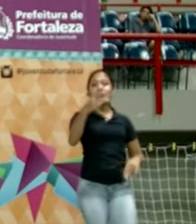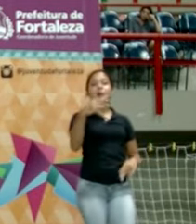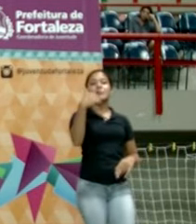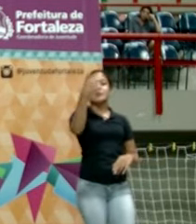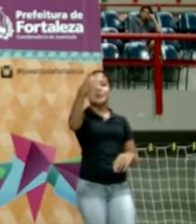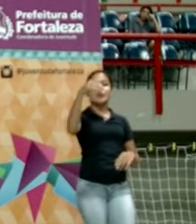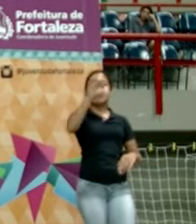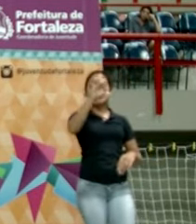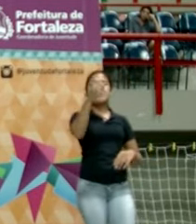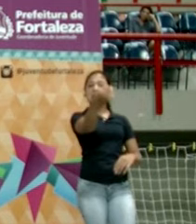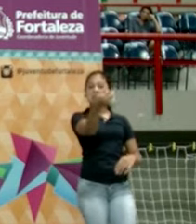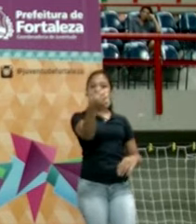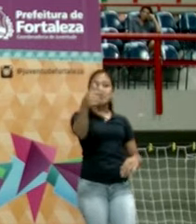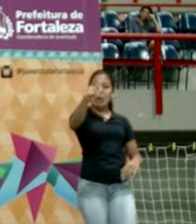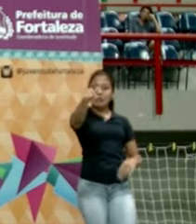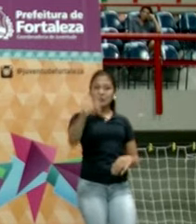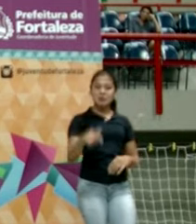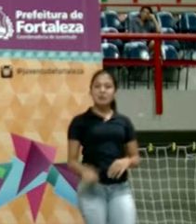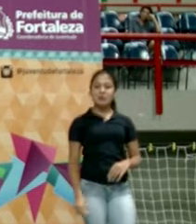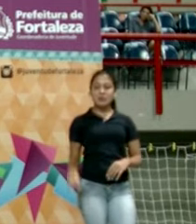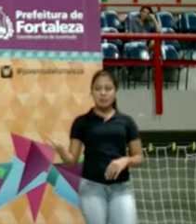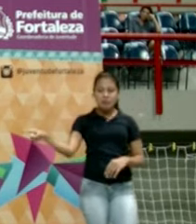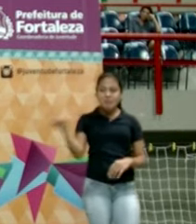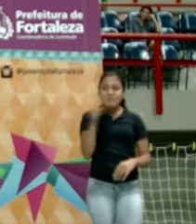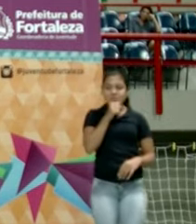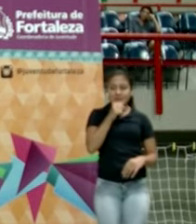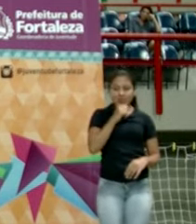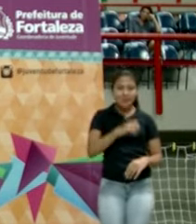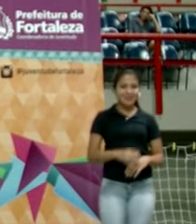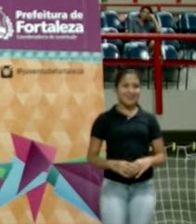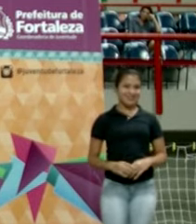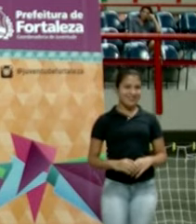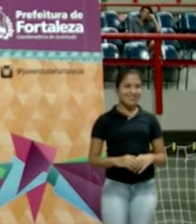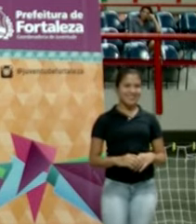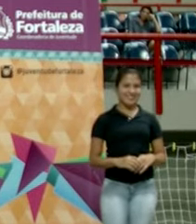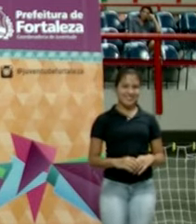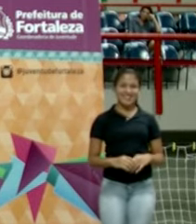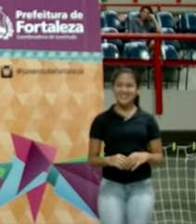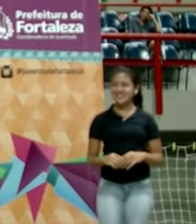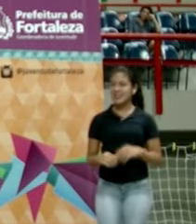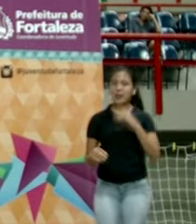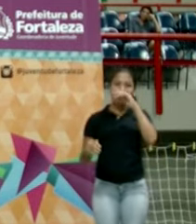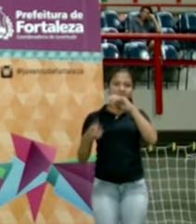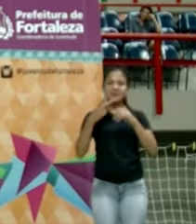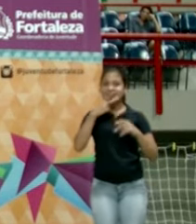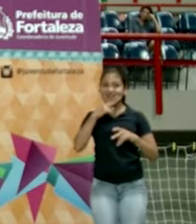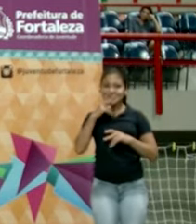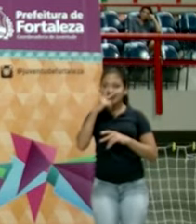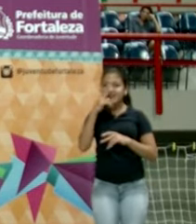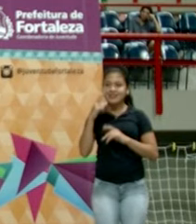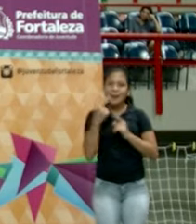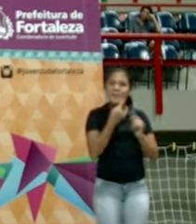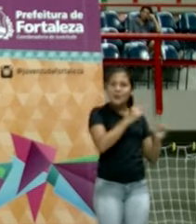mesmo, bicho tem idade de ser meu pai e vem com queixo aqui. Ora pra cá, rapaz. Teu irmão que é da minha idade. Teu